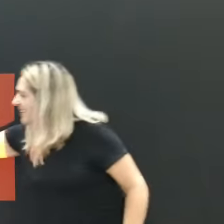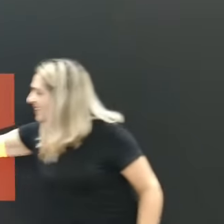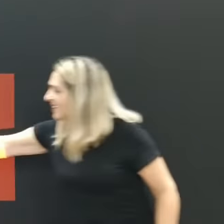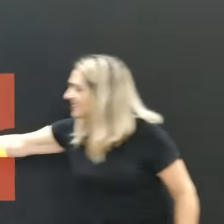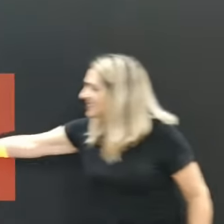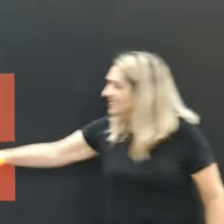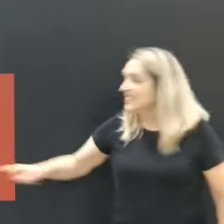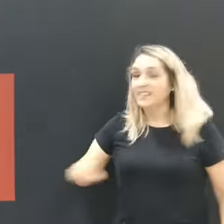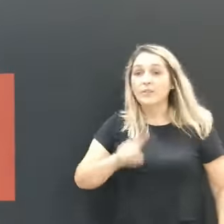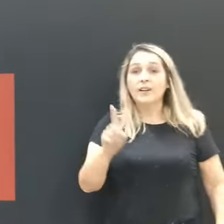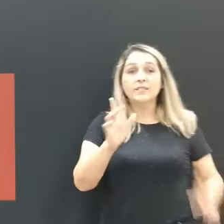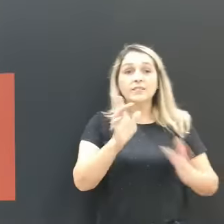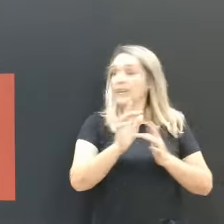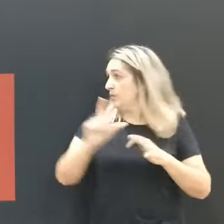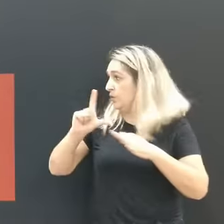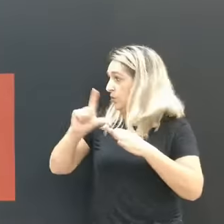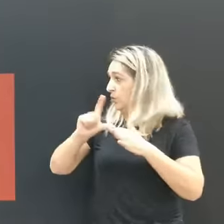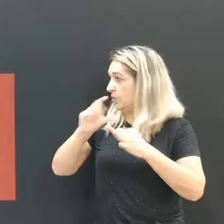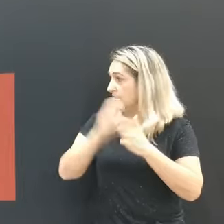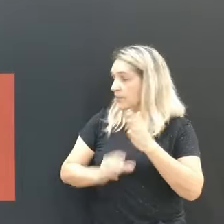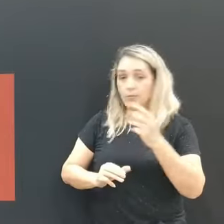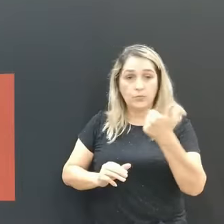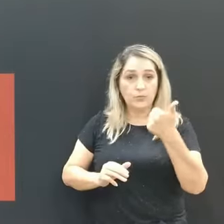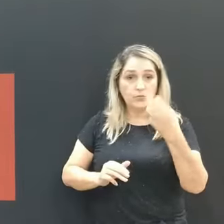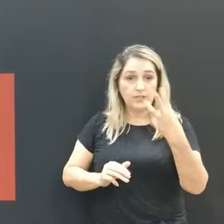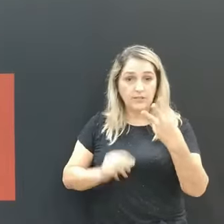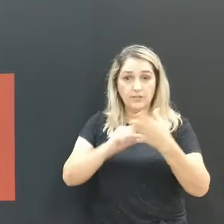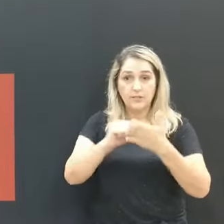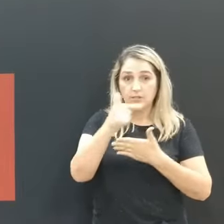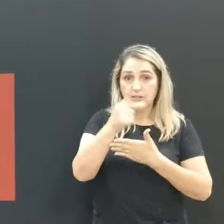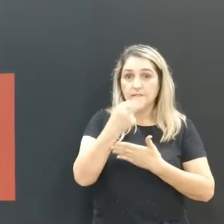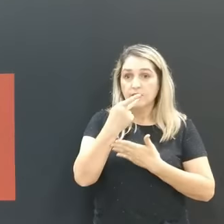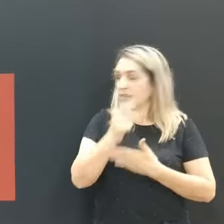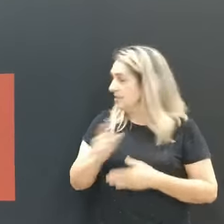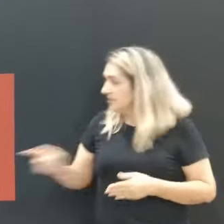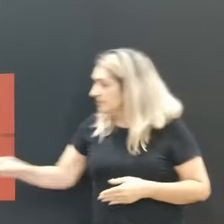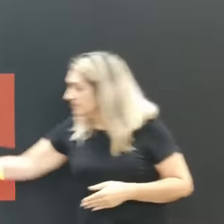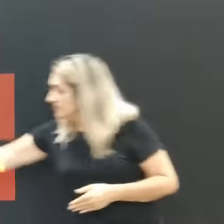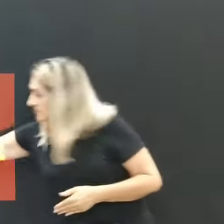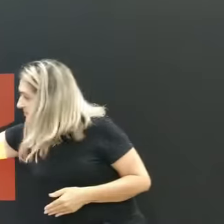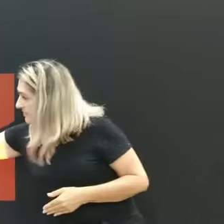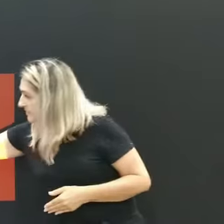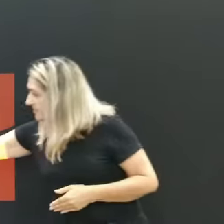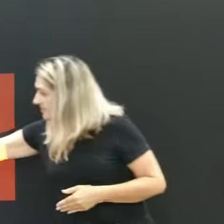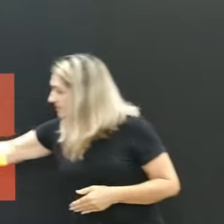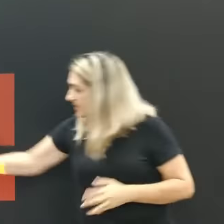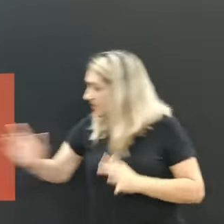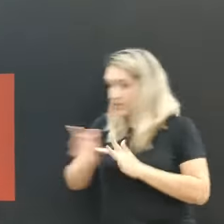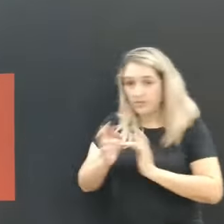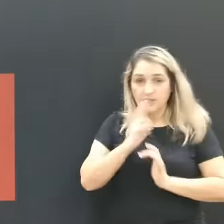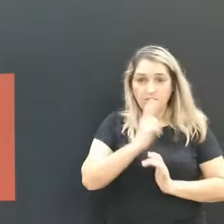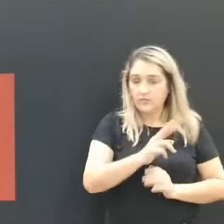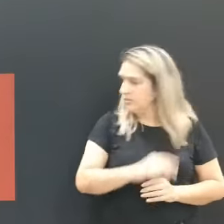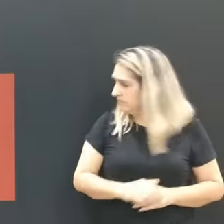Em Lucas capítulo 13, versículo 27, né? O Senhor Jesus